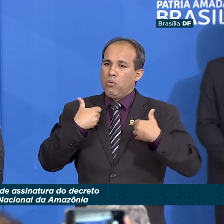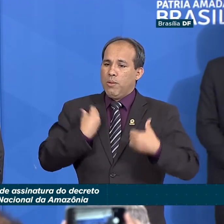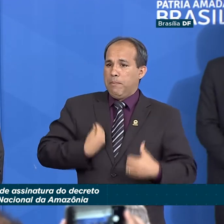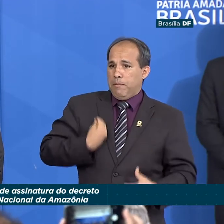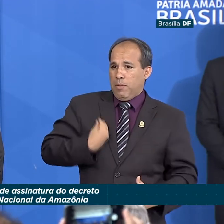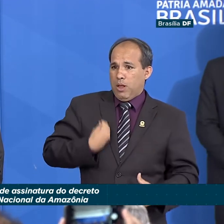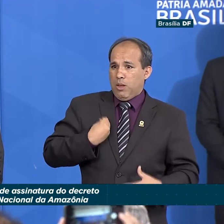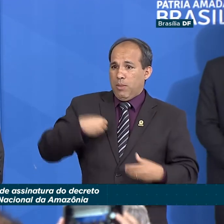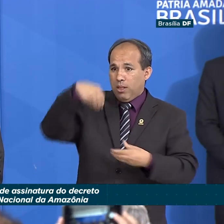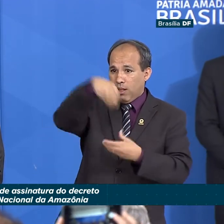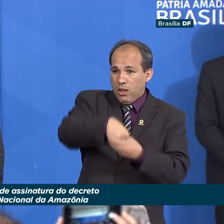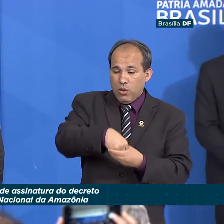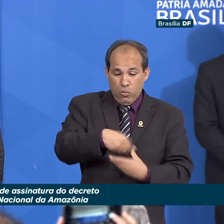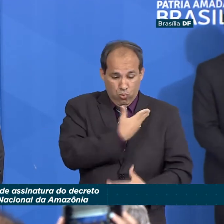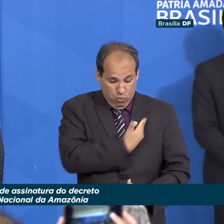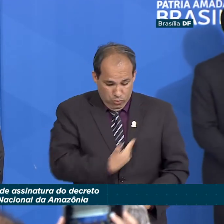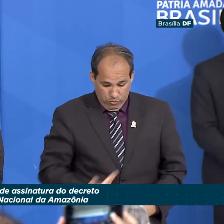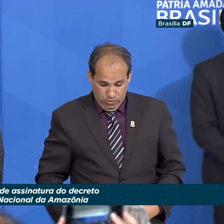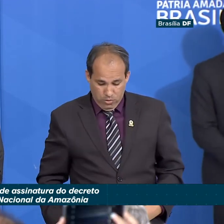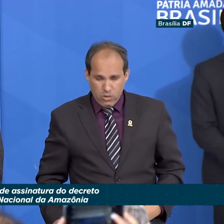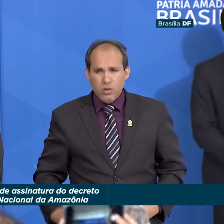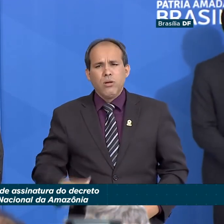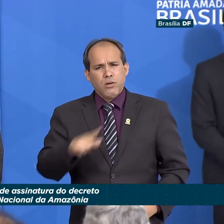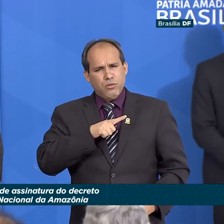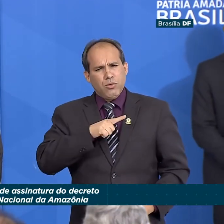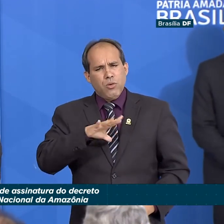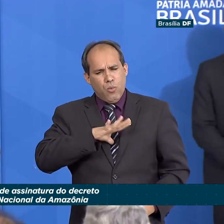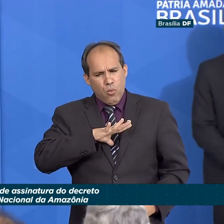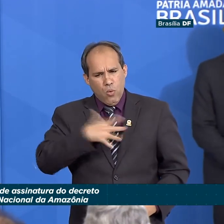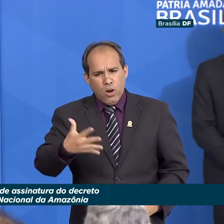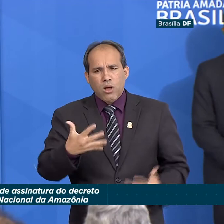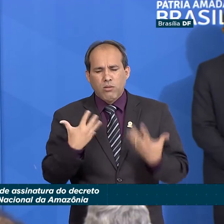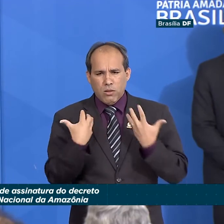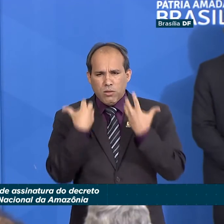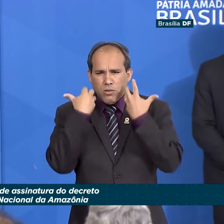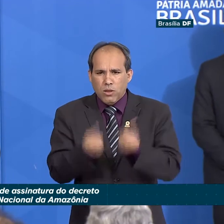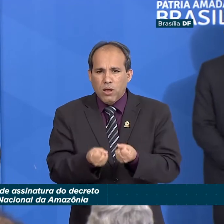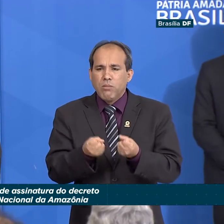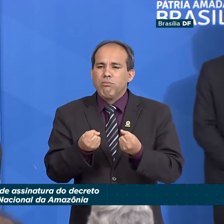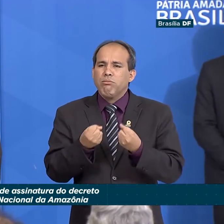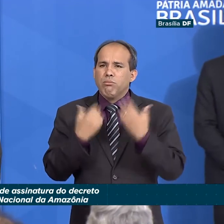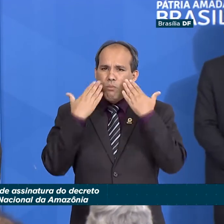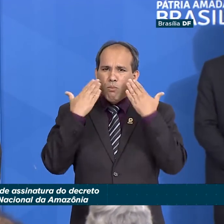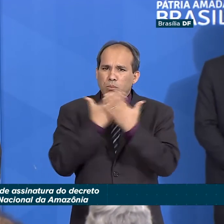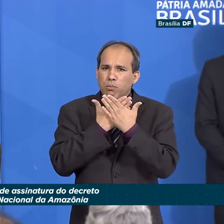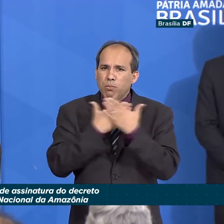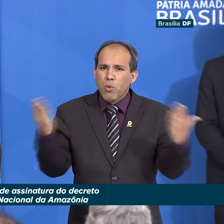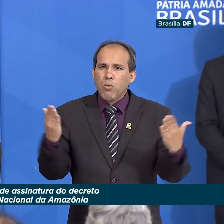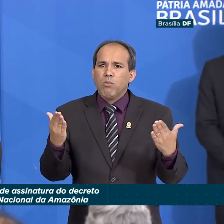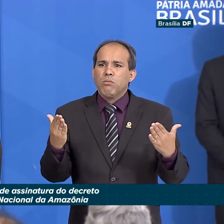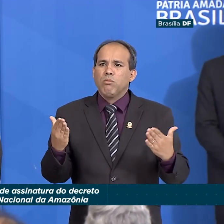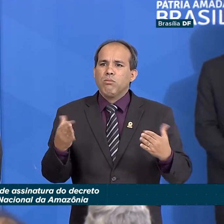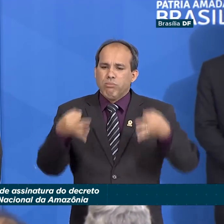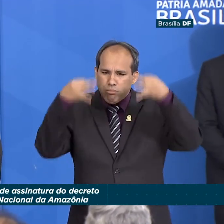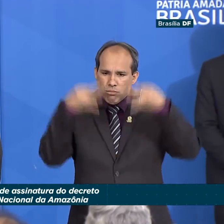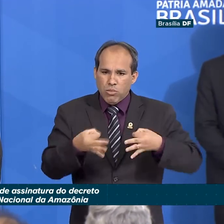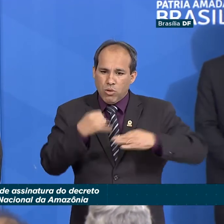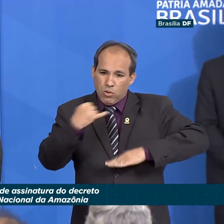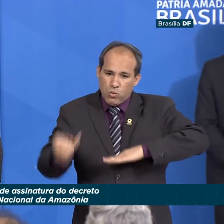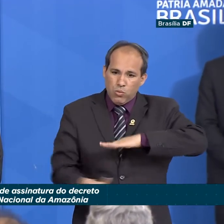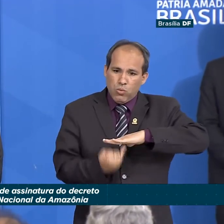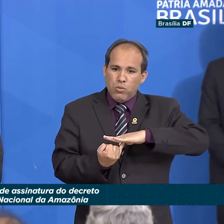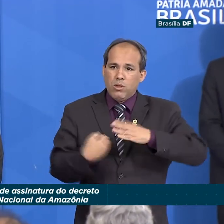parte de um governo que tem a coragem de assumir, pública e